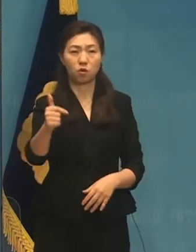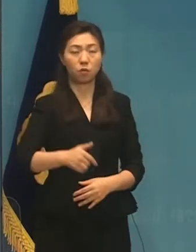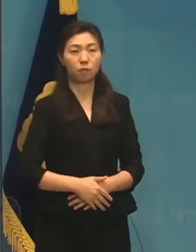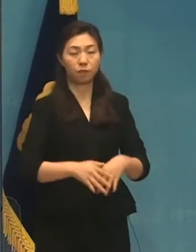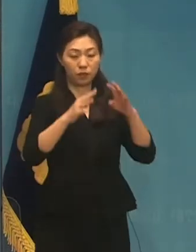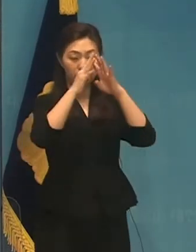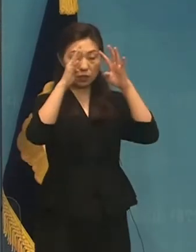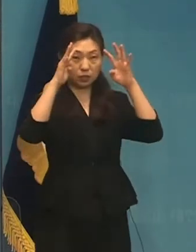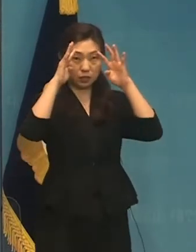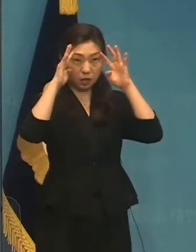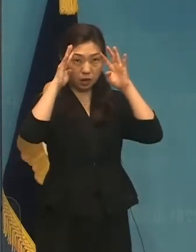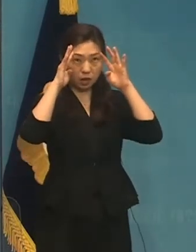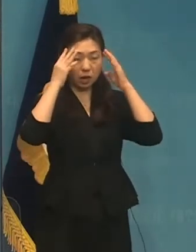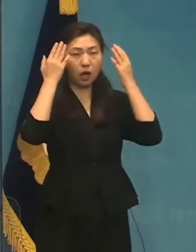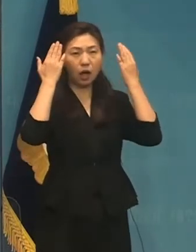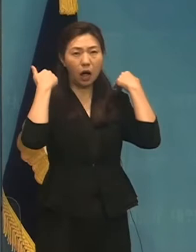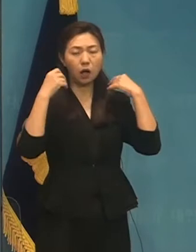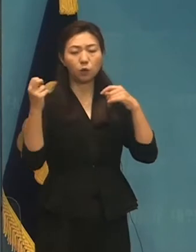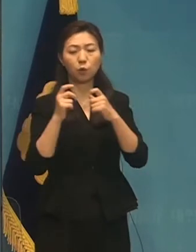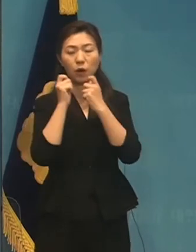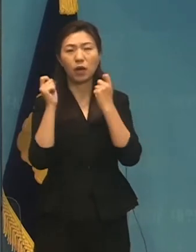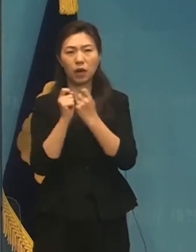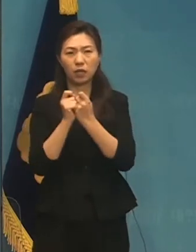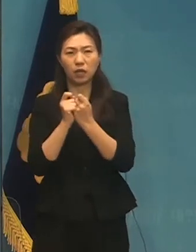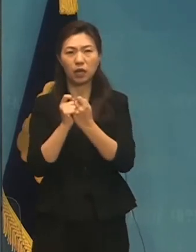대학과 민간의 직업훈련을 통한 일자리 공급이